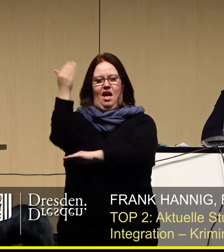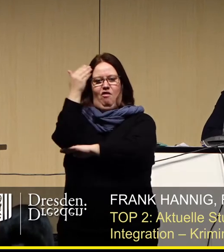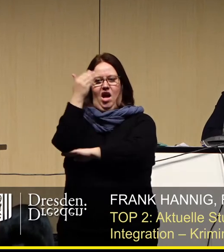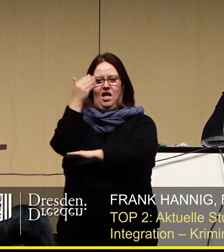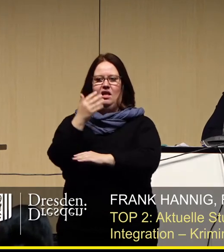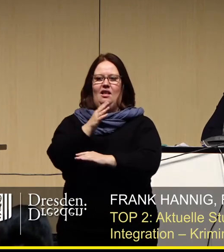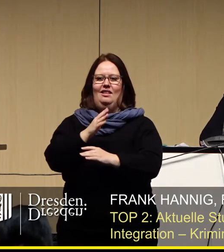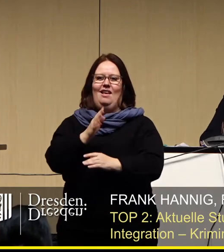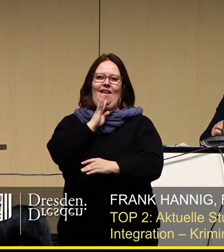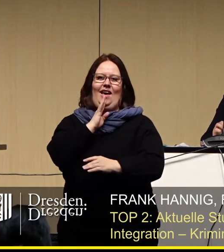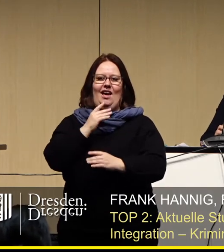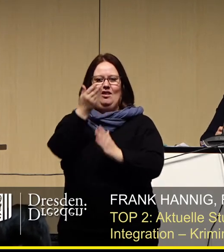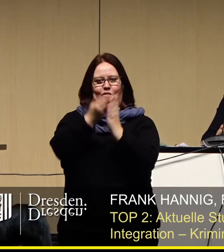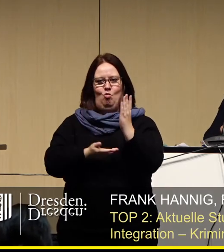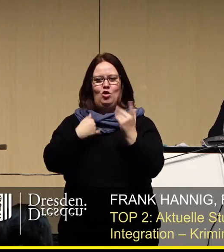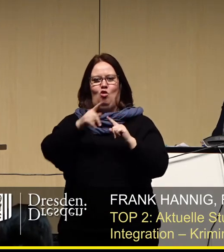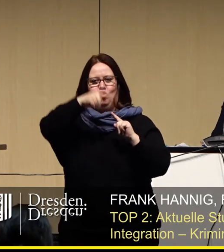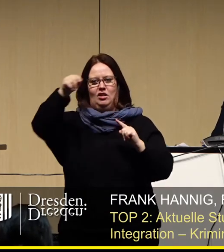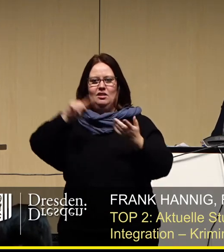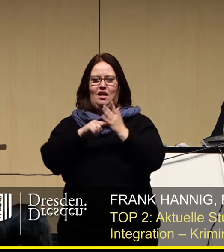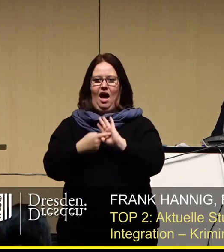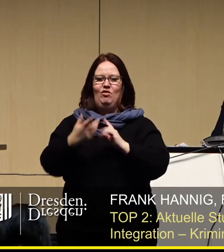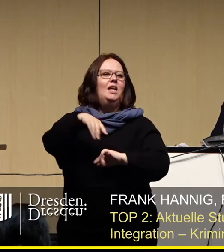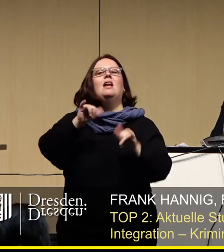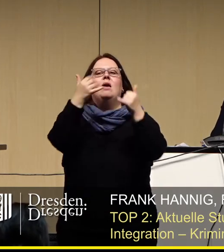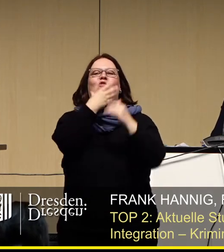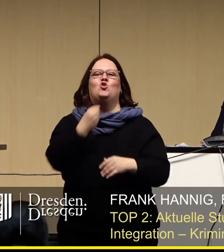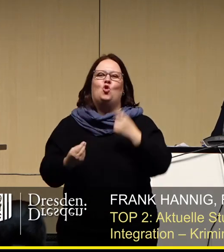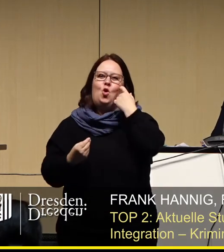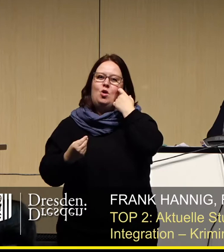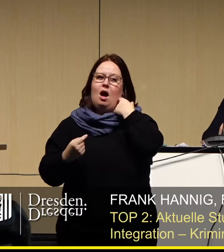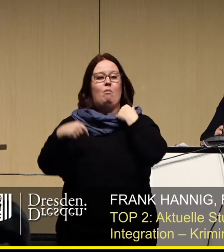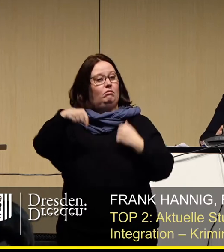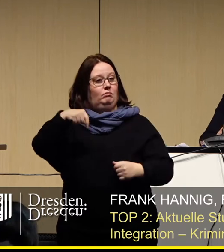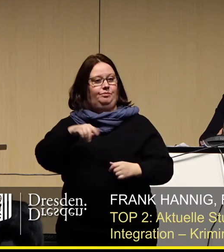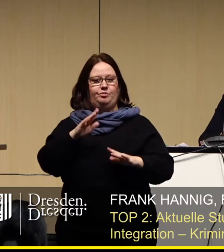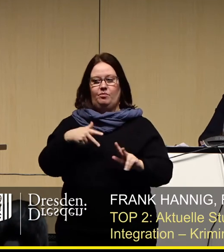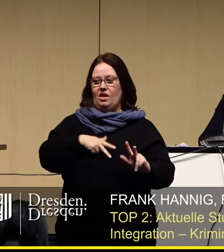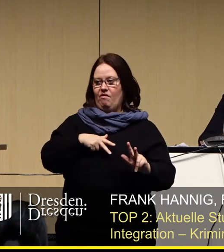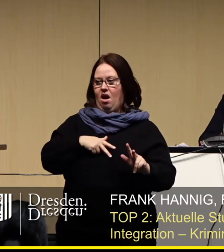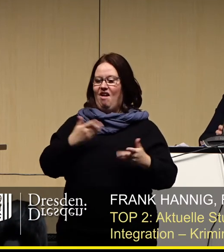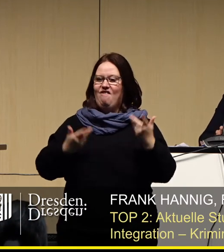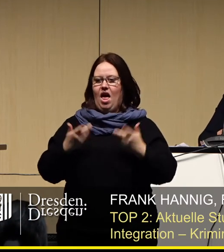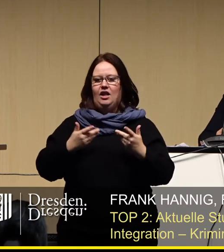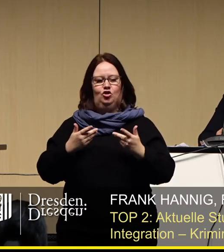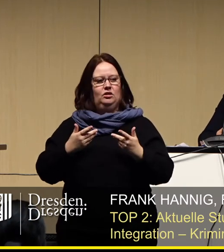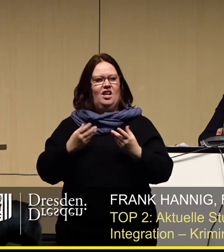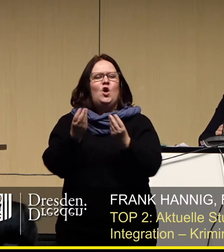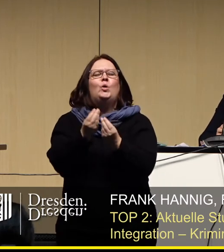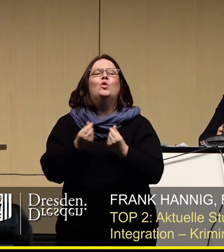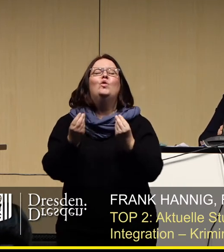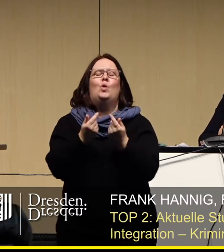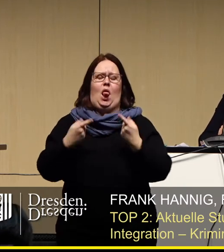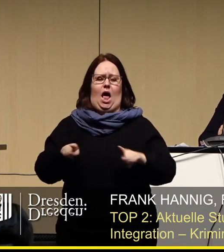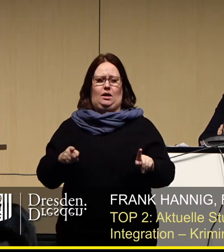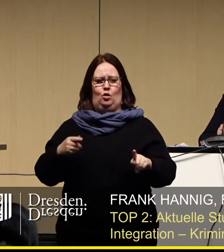hat. Der wird uns erfreuen mit Statistiken, die uns zeigen, wie schön das Leben ist. Aber wir stehen ja hier, weil offensichtlich etwas anderes gefühlt wird.